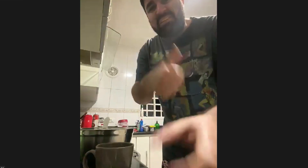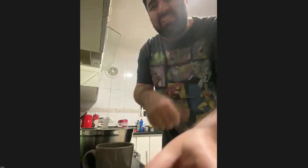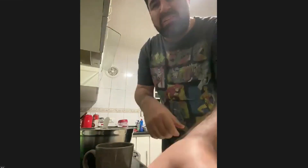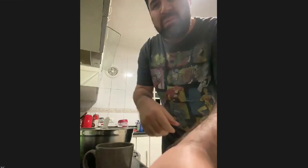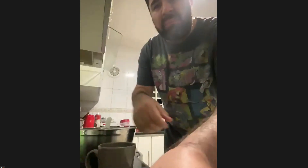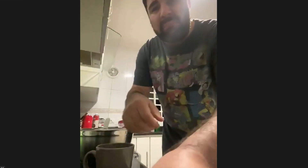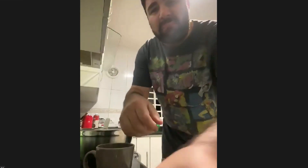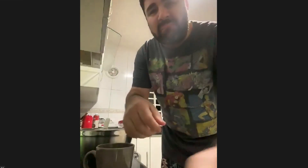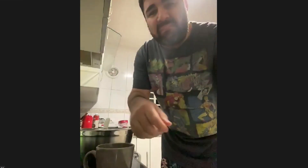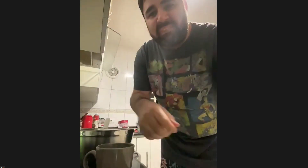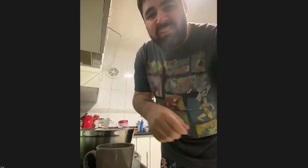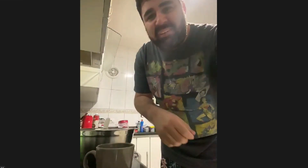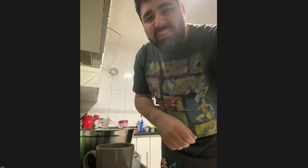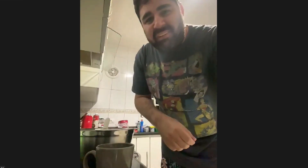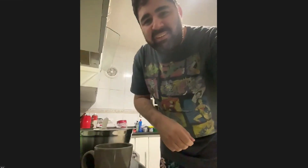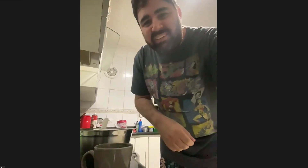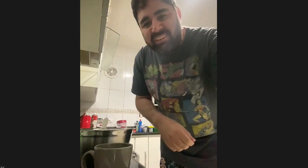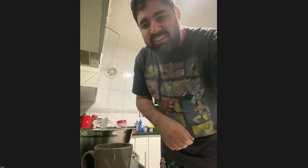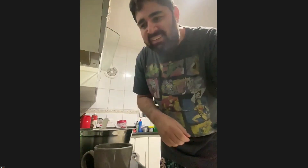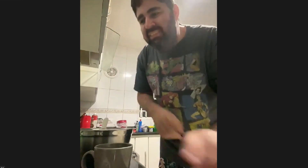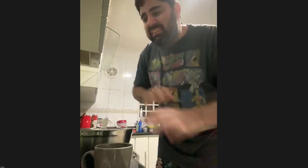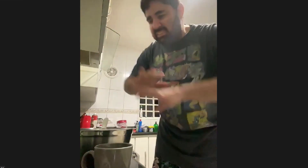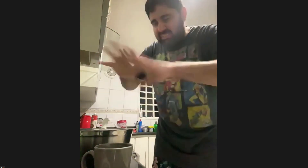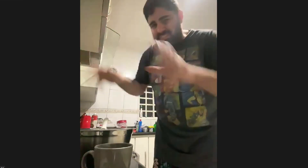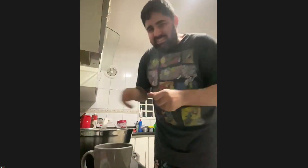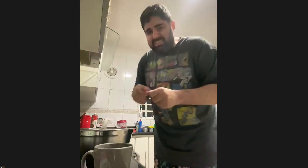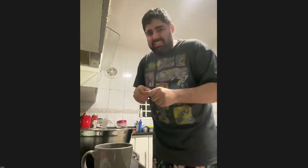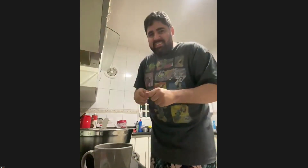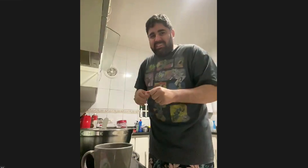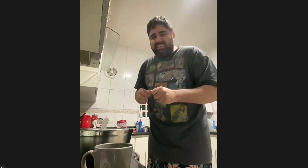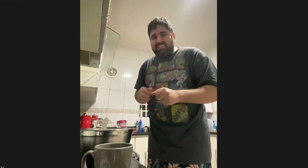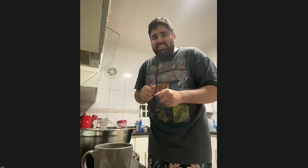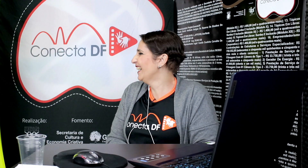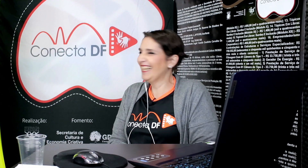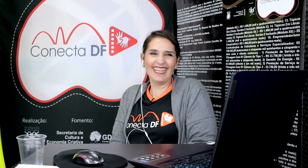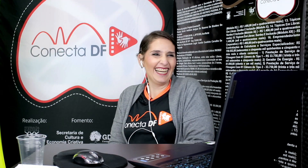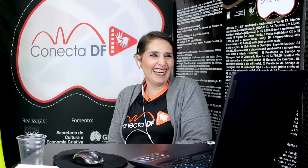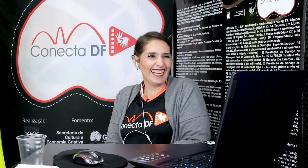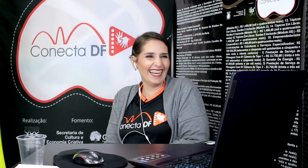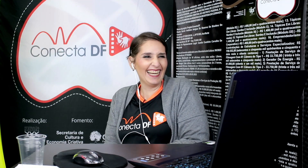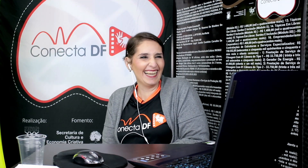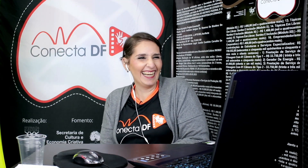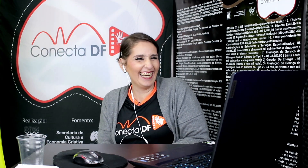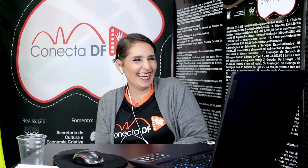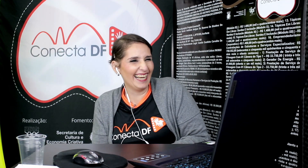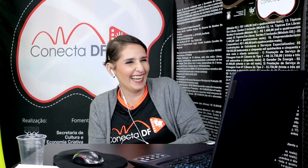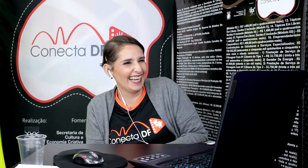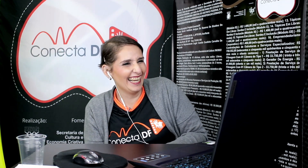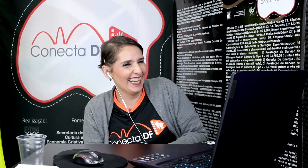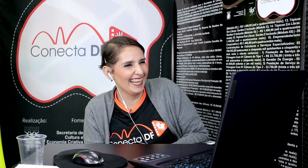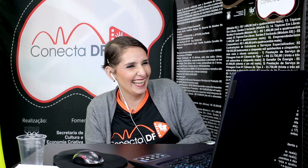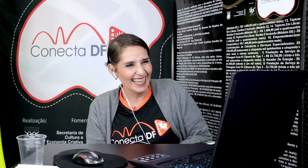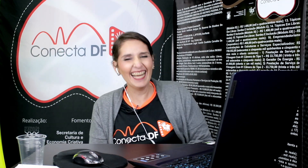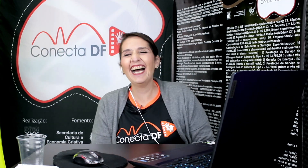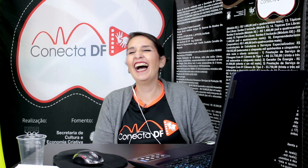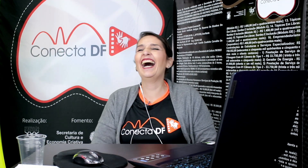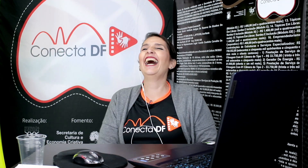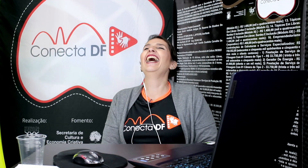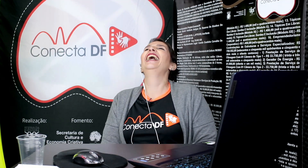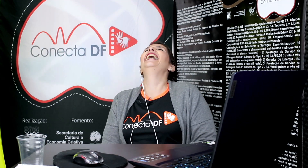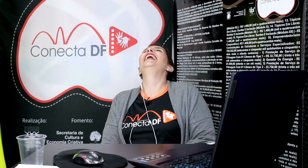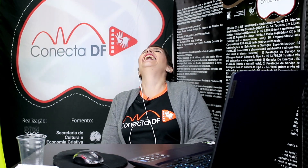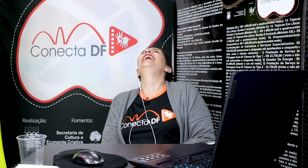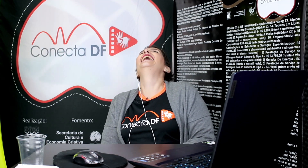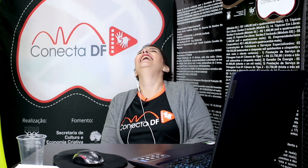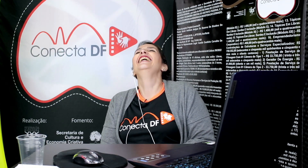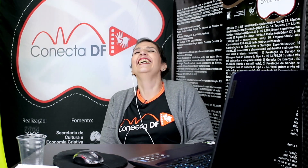Agora você pode empacotar e depois que estiver pronto e mandar para a gente aqui. Manda a foto. Eu mando a